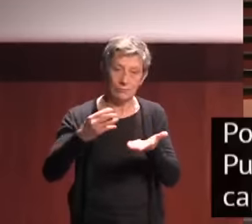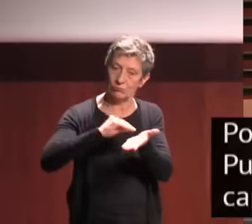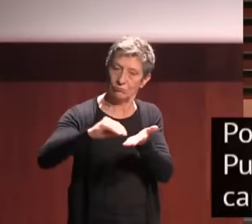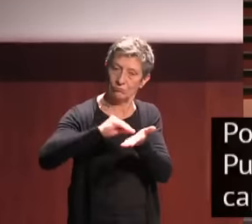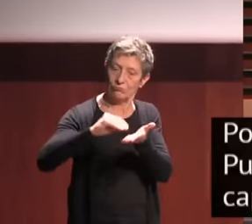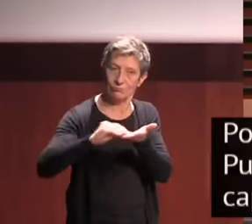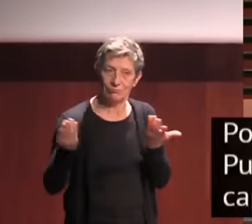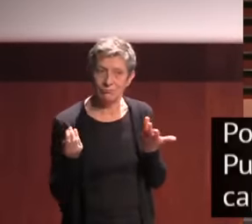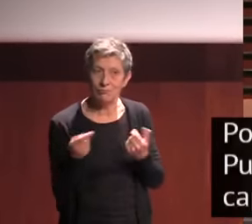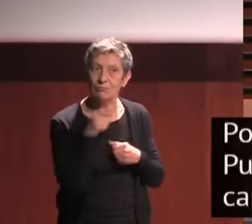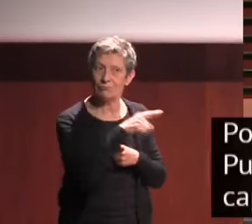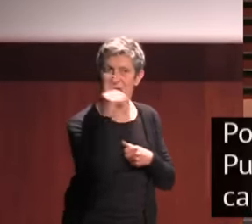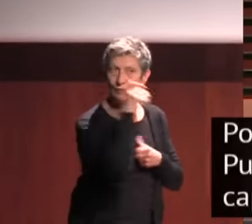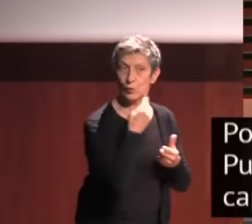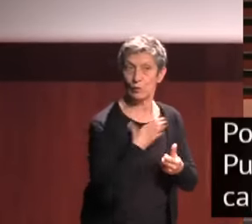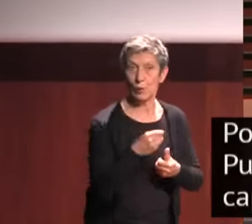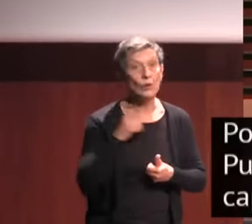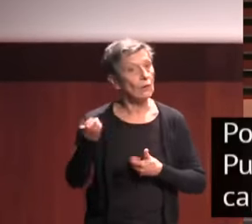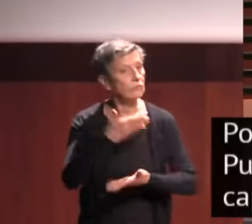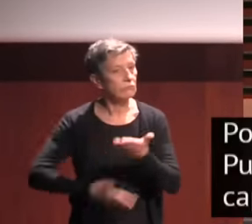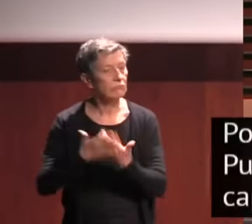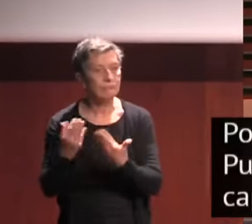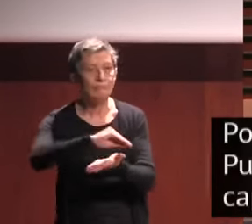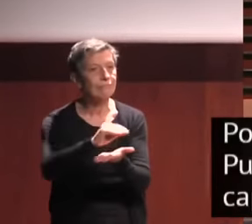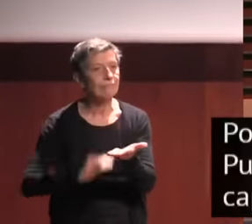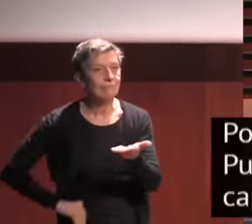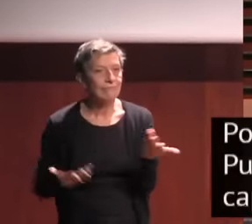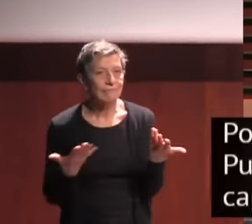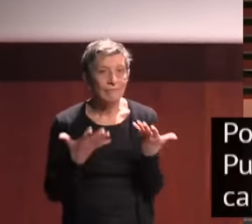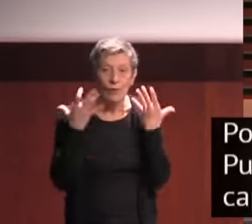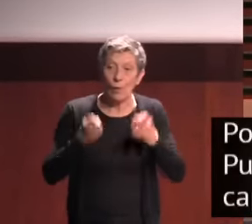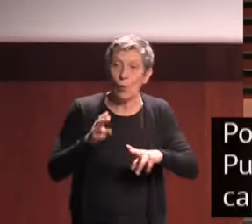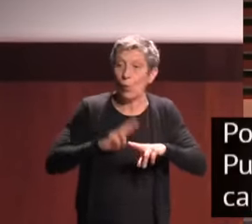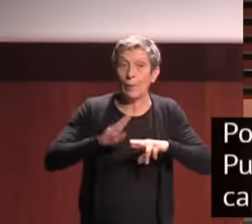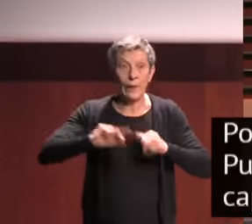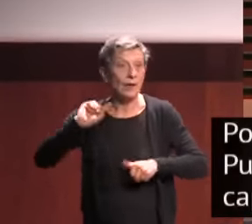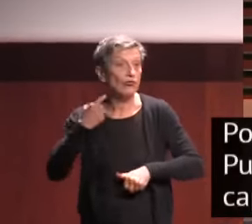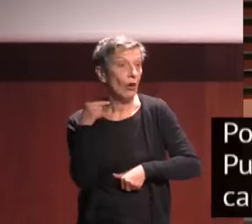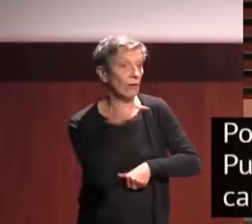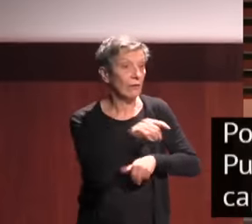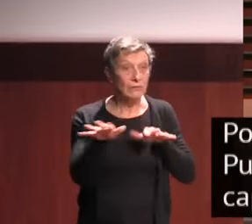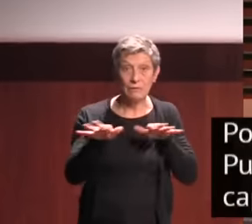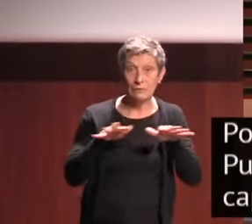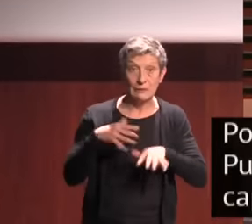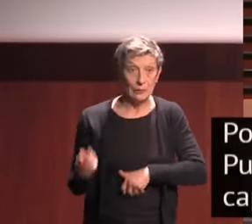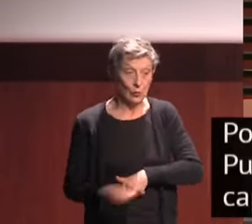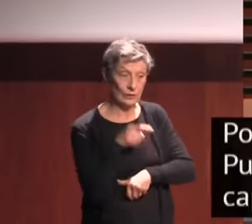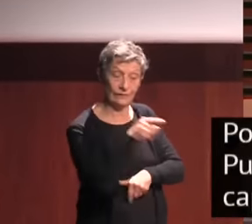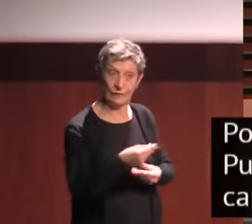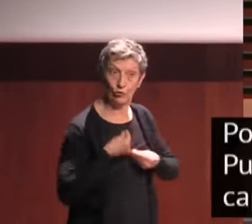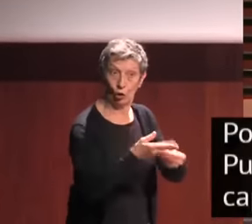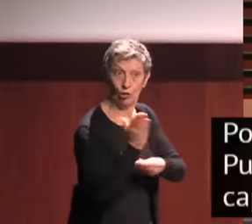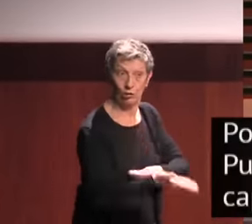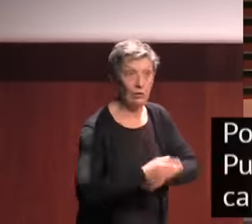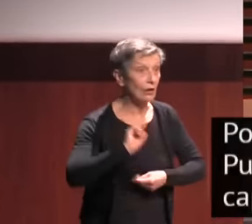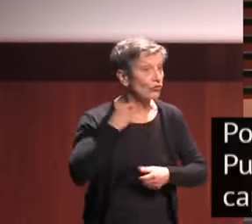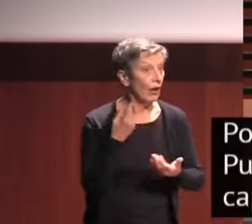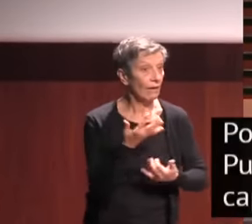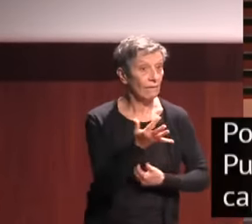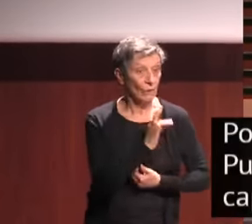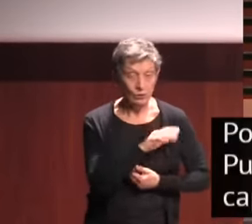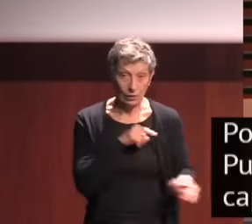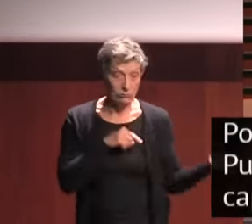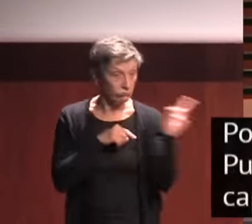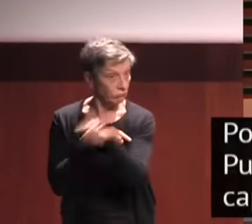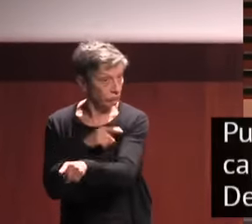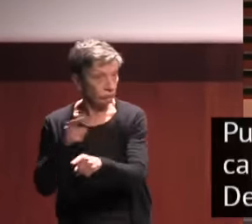français. L'ethnologue veut aussi ainsi réparer l'échec dans lequel le système éducatif a mis à Armand Pelletier. Delaporte a aussi voulu réparer